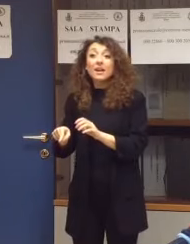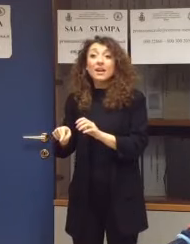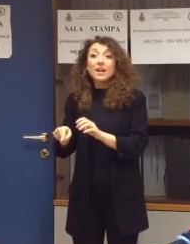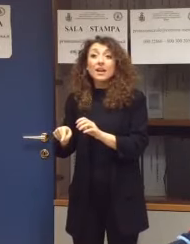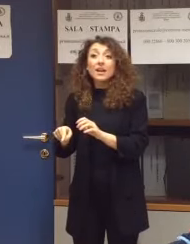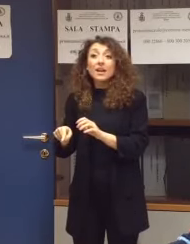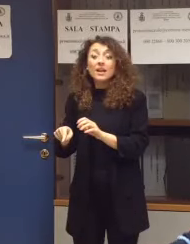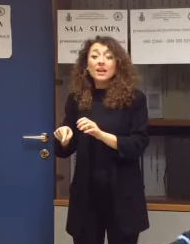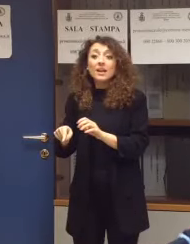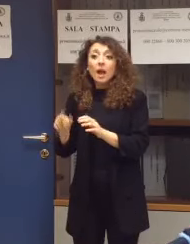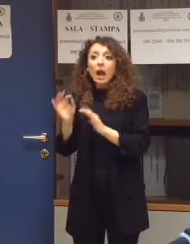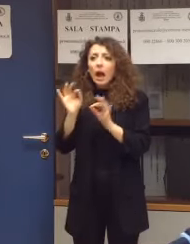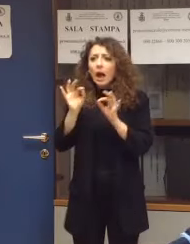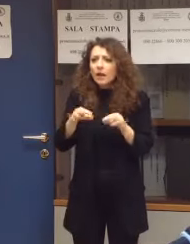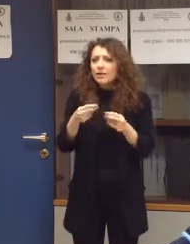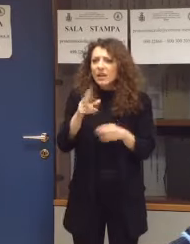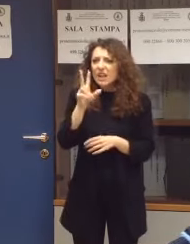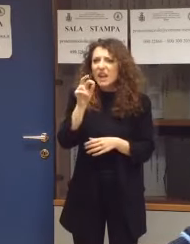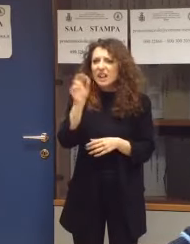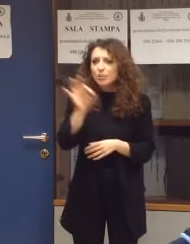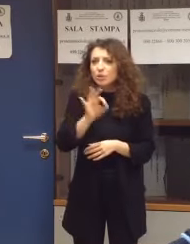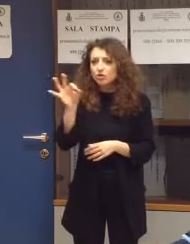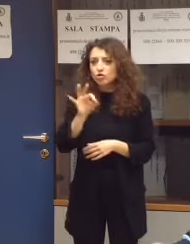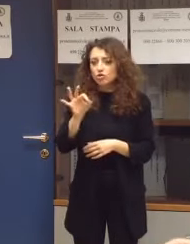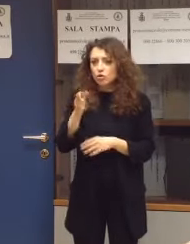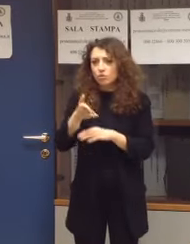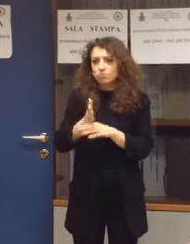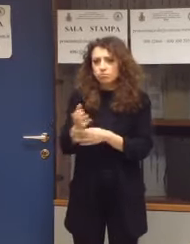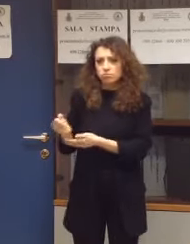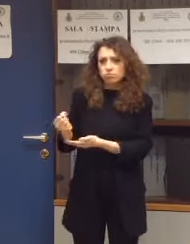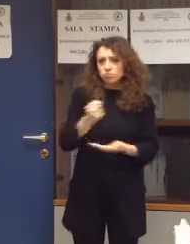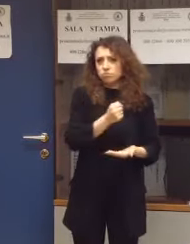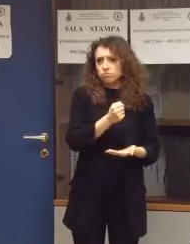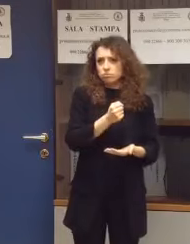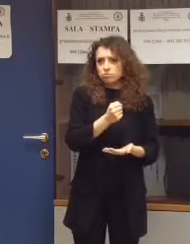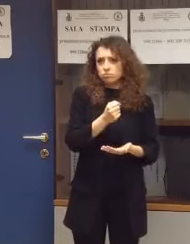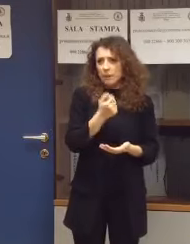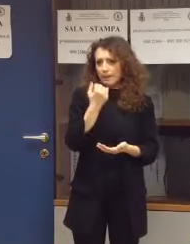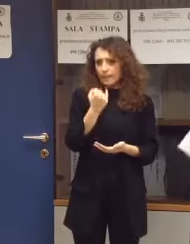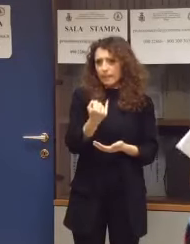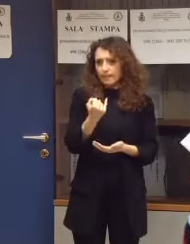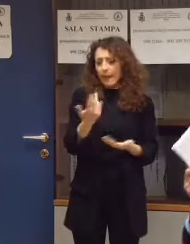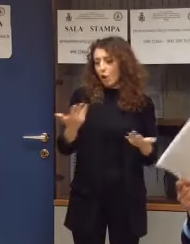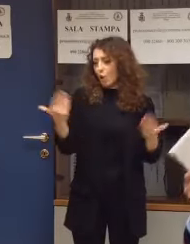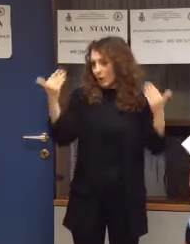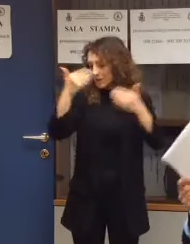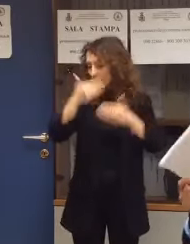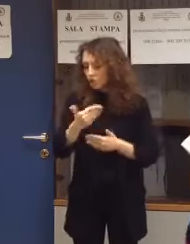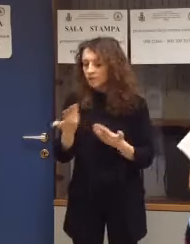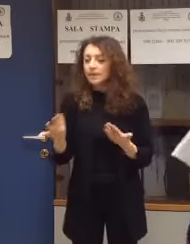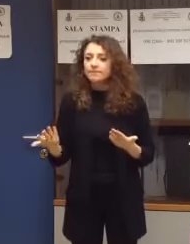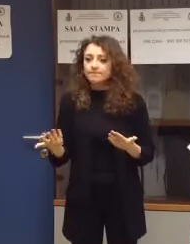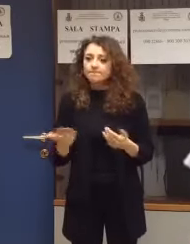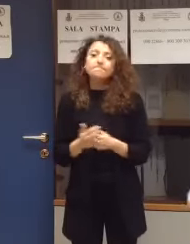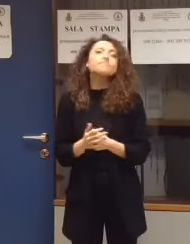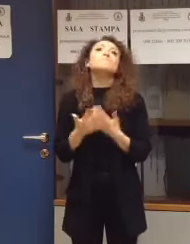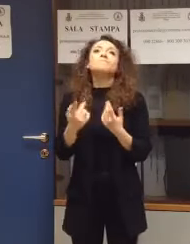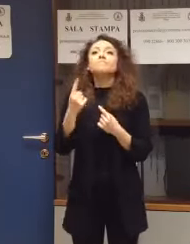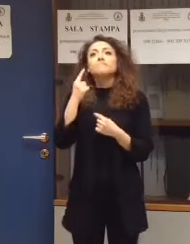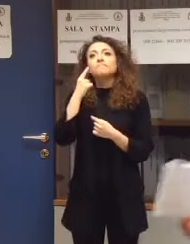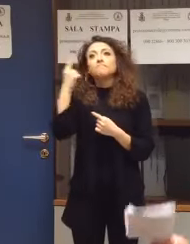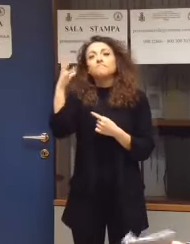sono arrivati il 30%. E allora, stanotte a un certo punto abbiamo capito